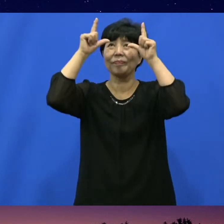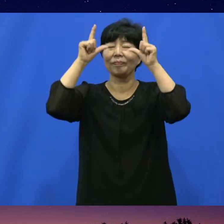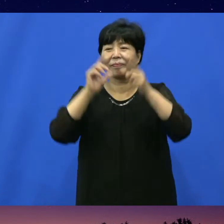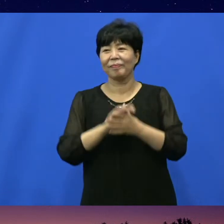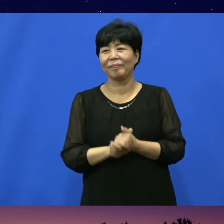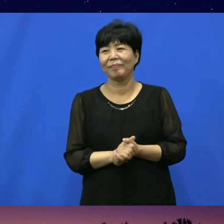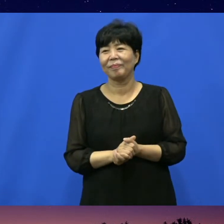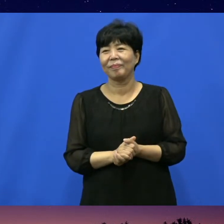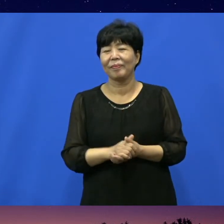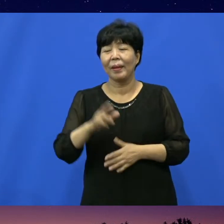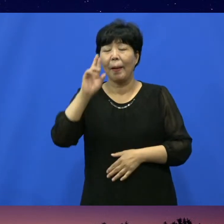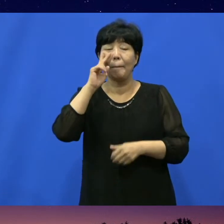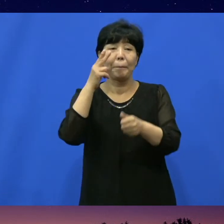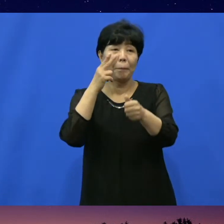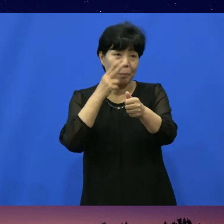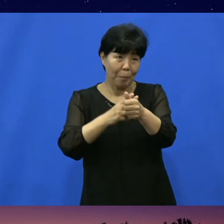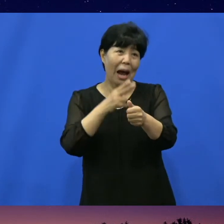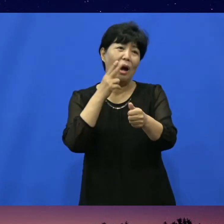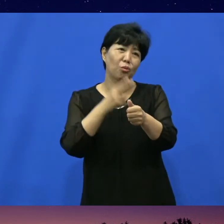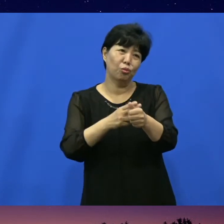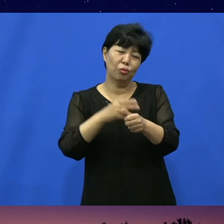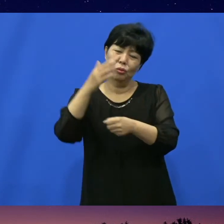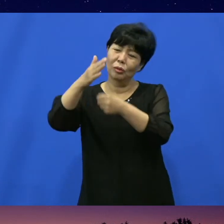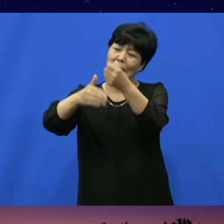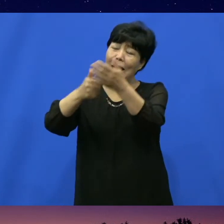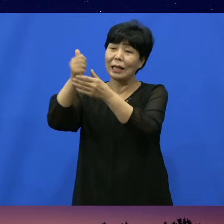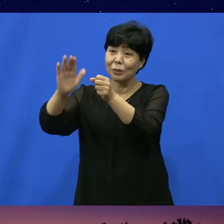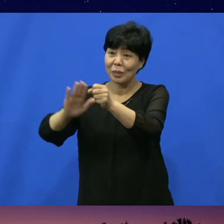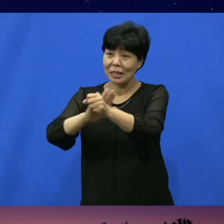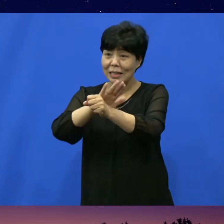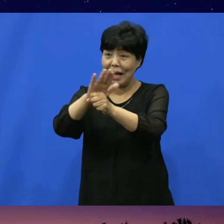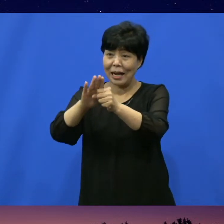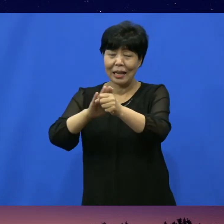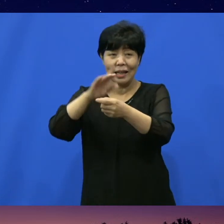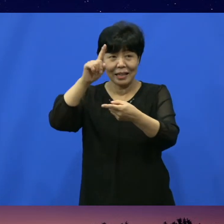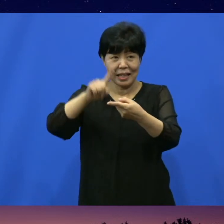여러분 이 바울은 하나님의 사랑에 너비가 있다는 생각,